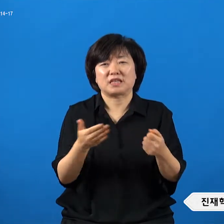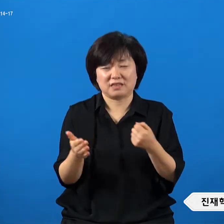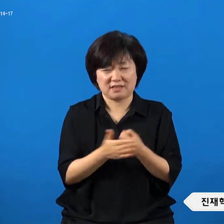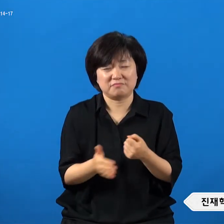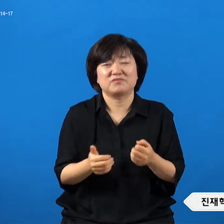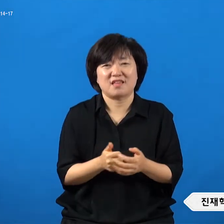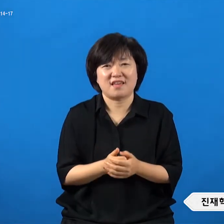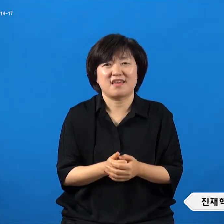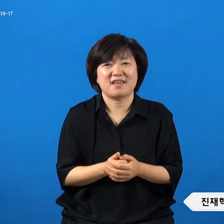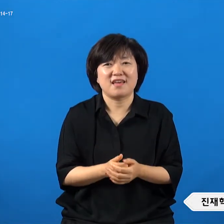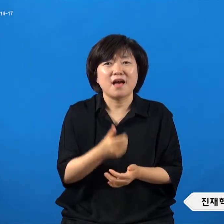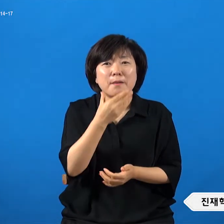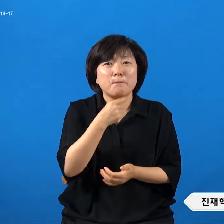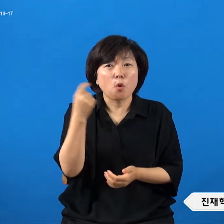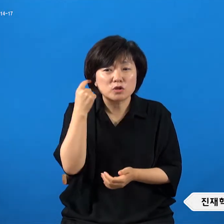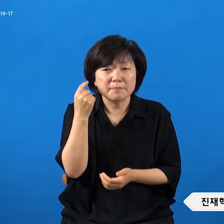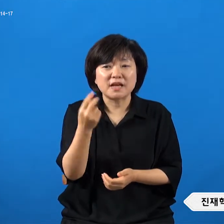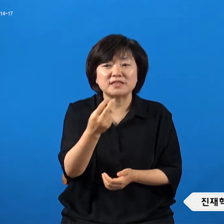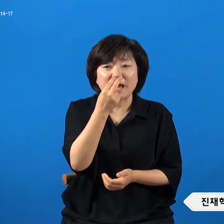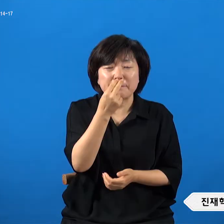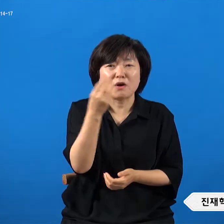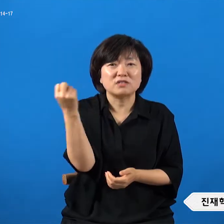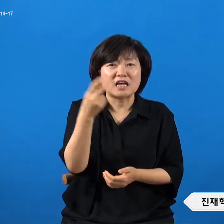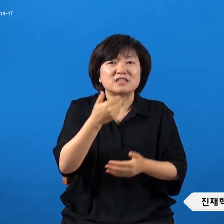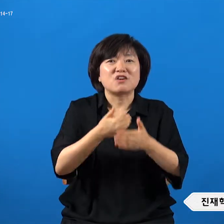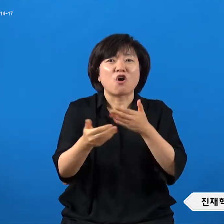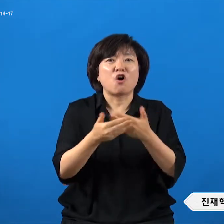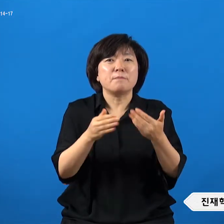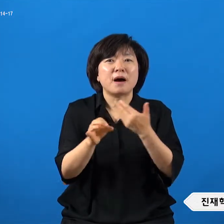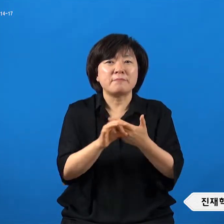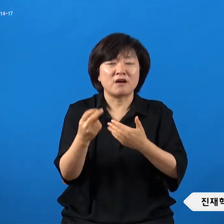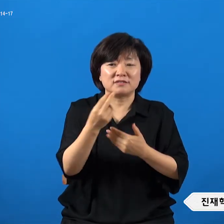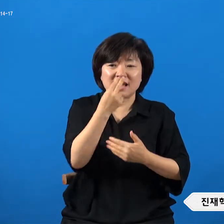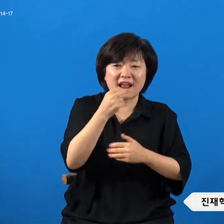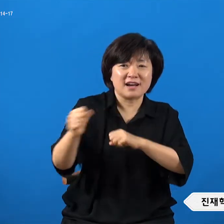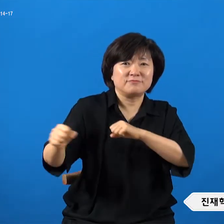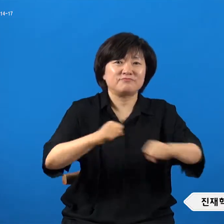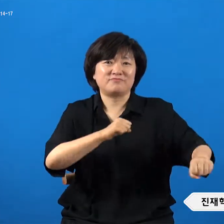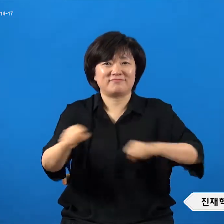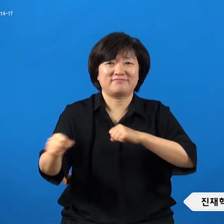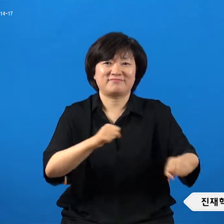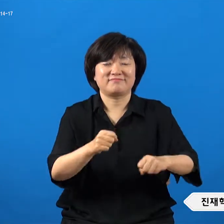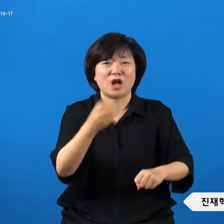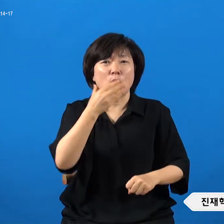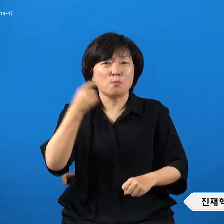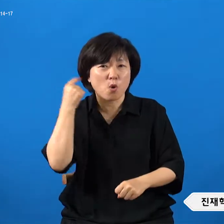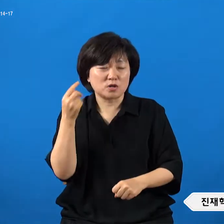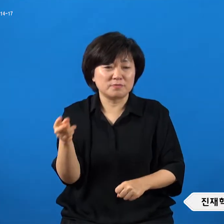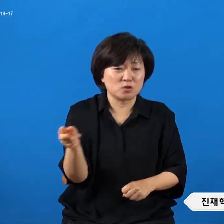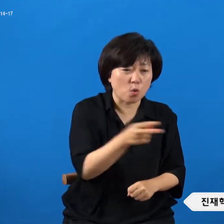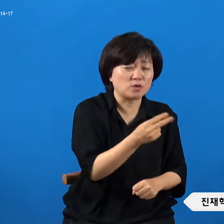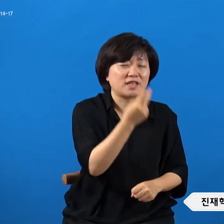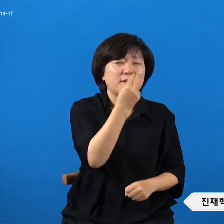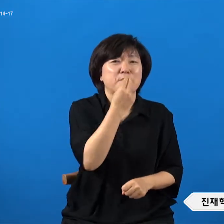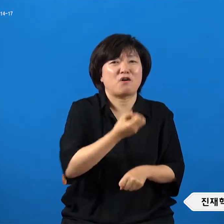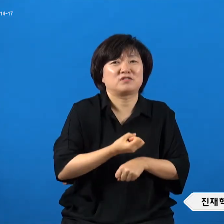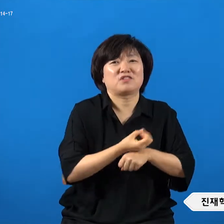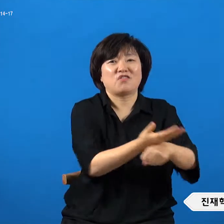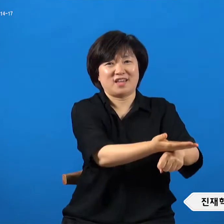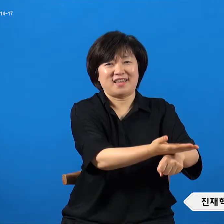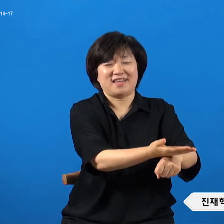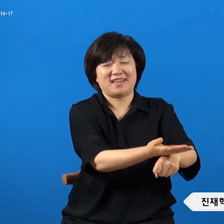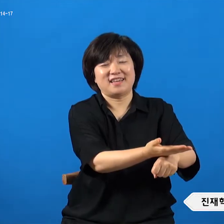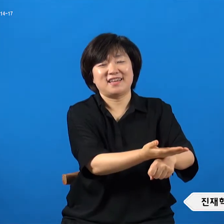때문입니다. 복음의 생명이 왔을 때 살아 움직입니다. 다시 일어섭니다. 복음은 생명을 전합니다.